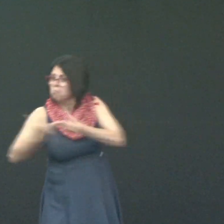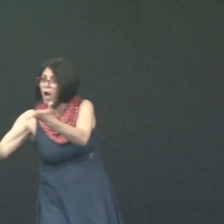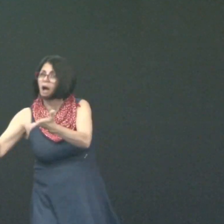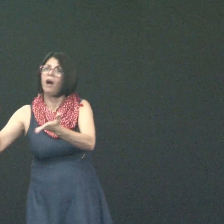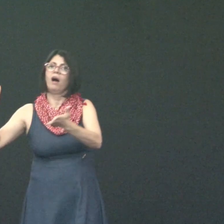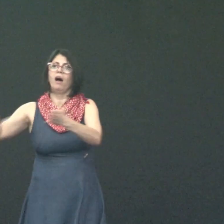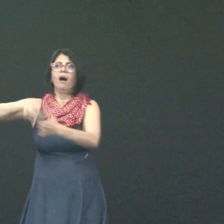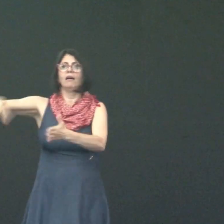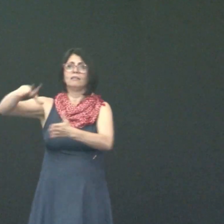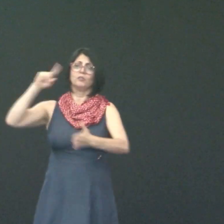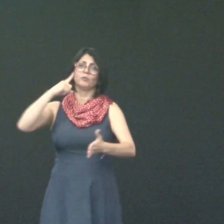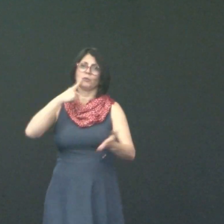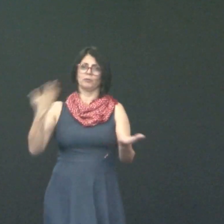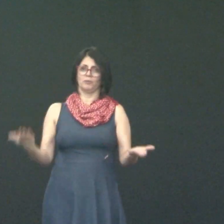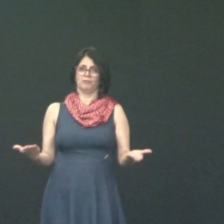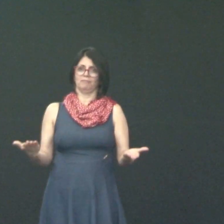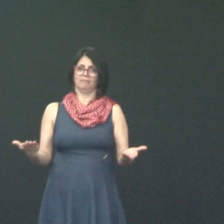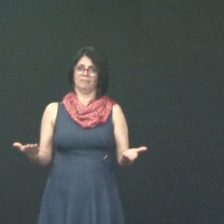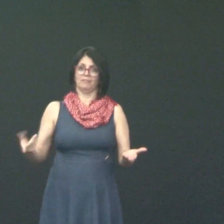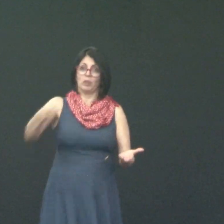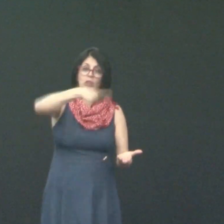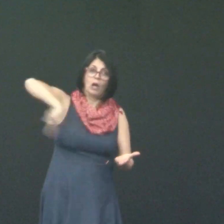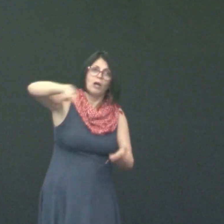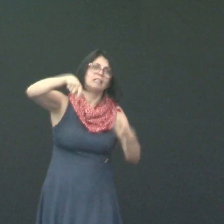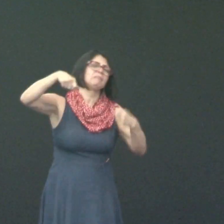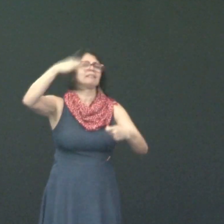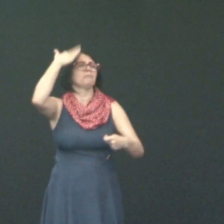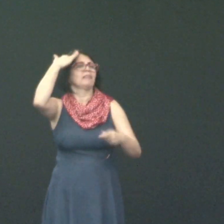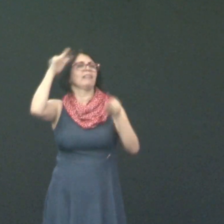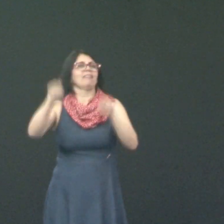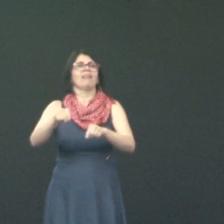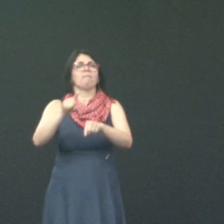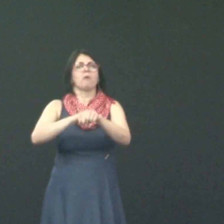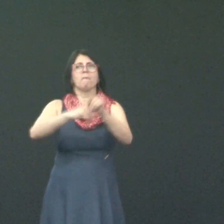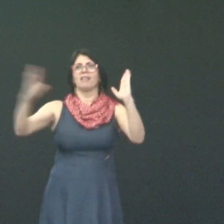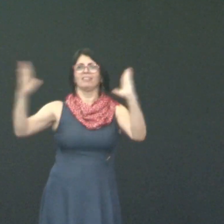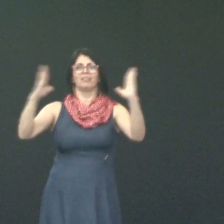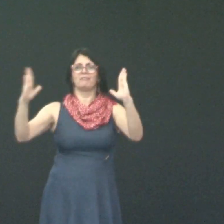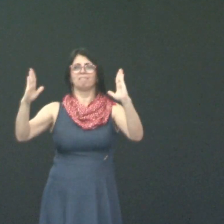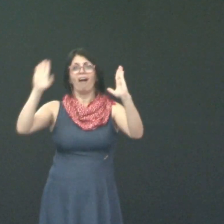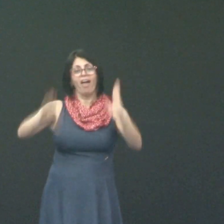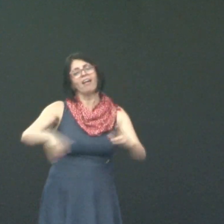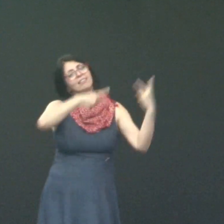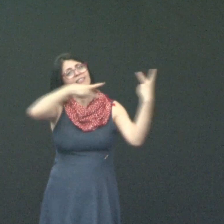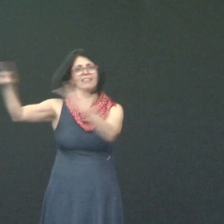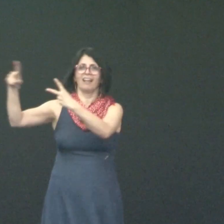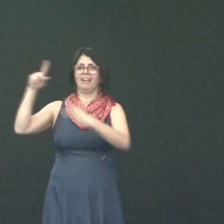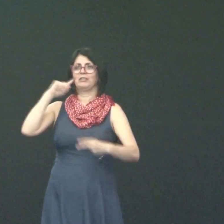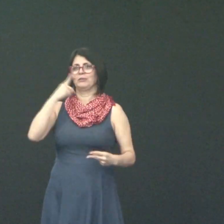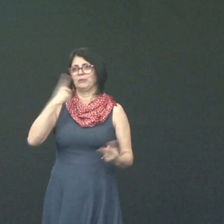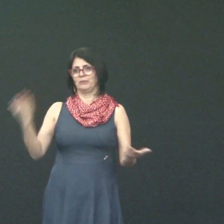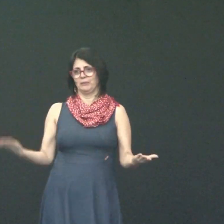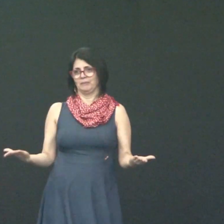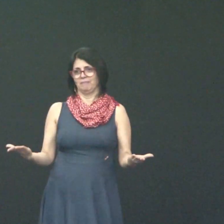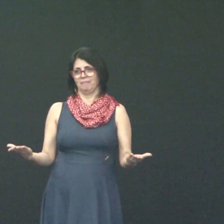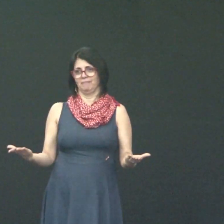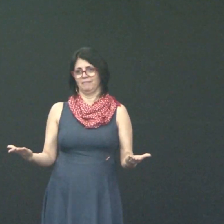vida. Então, os intérpretes, eles precisam também se relacionar com esta vivência e com